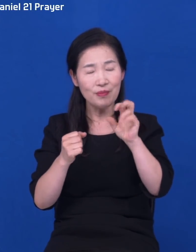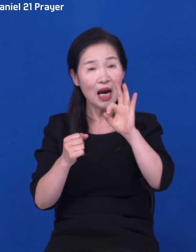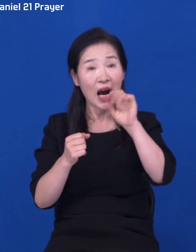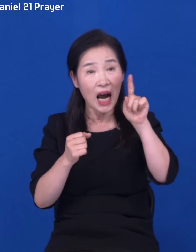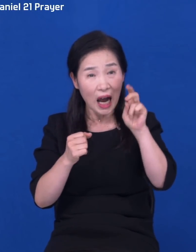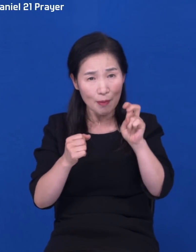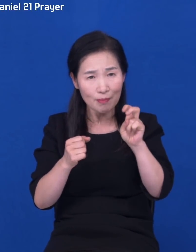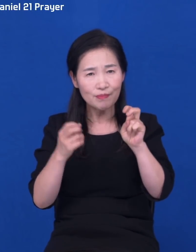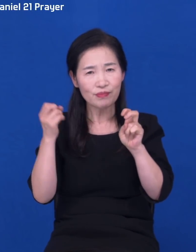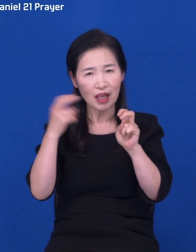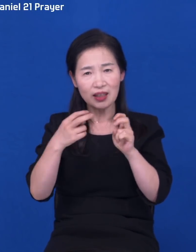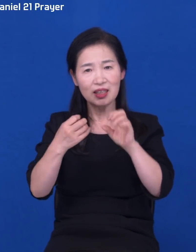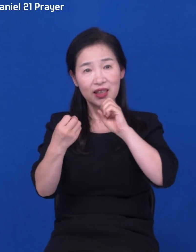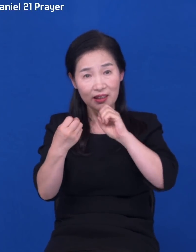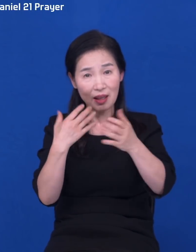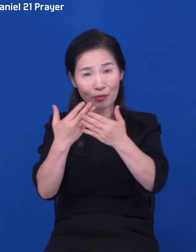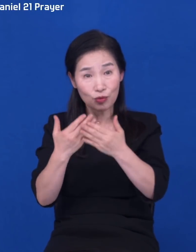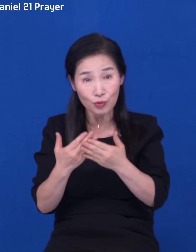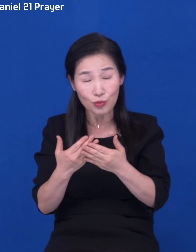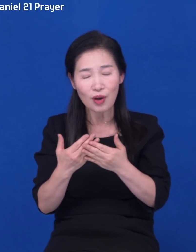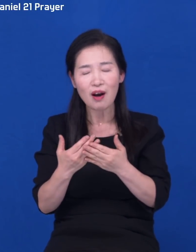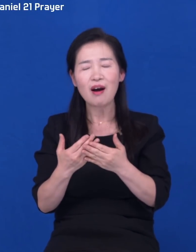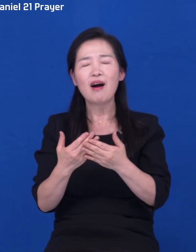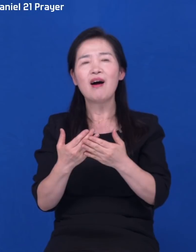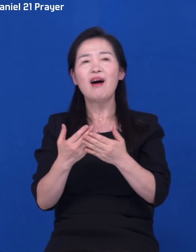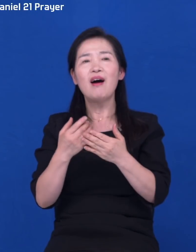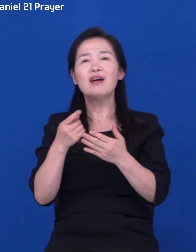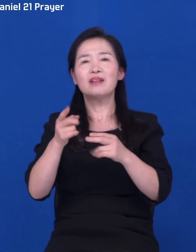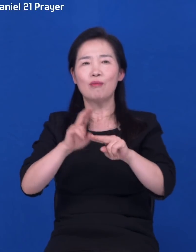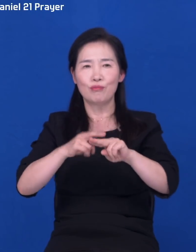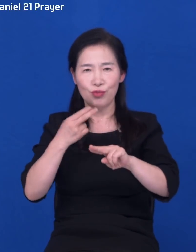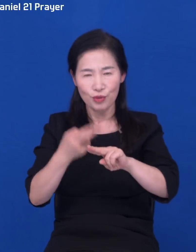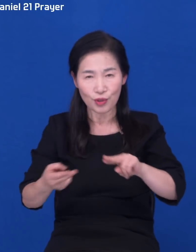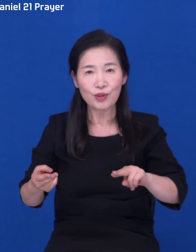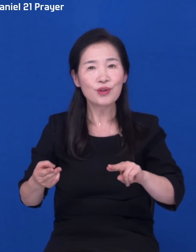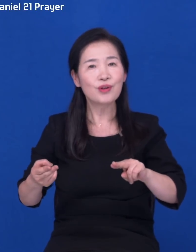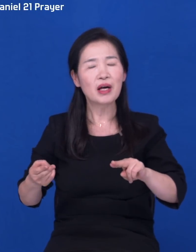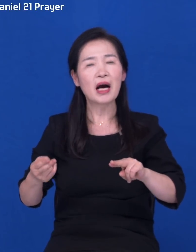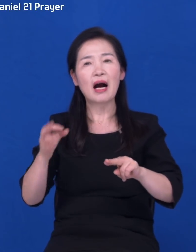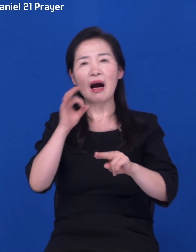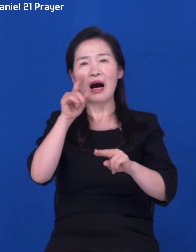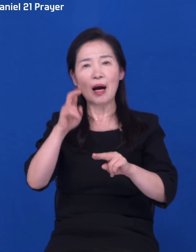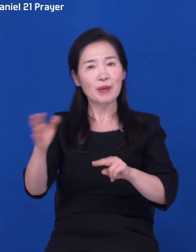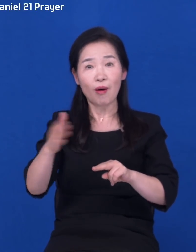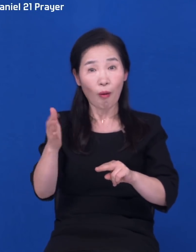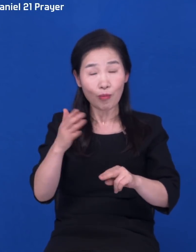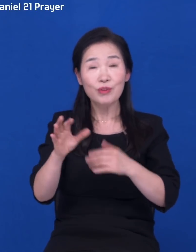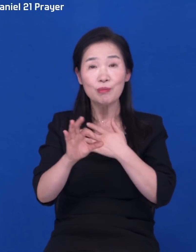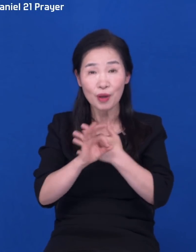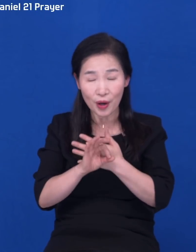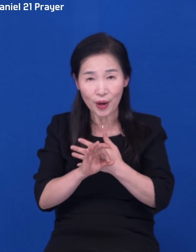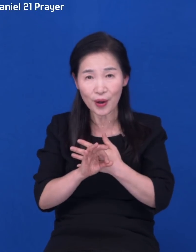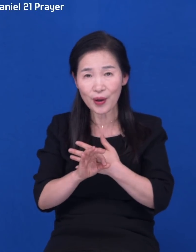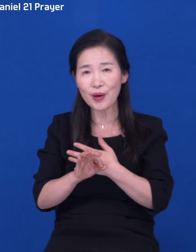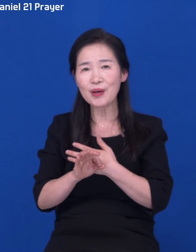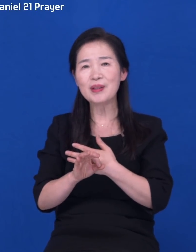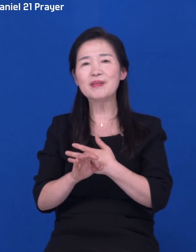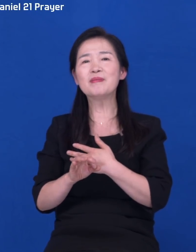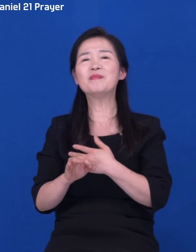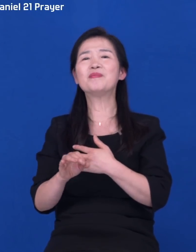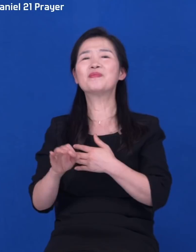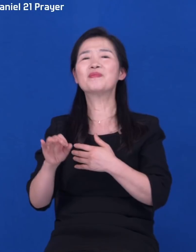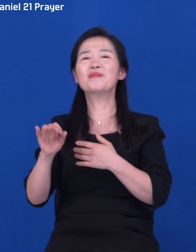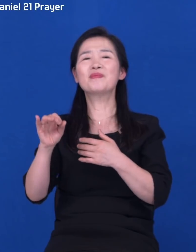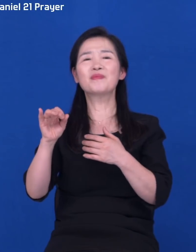거예요. 암이 선물이에요. 이게 떠오른 거예요. 제가 암이 안 걸렸으면 예수님을 찾아보려고 하지 않았겠구나 하니까